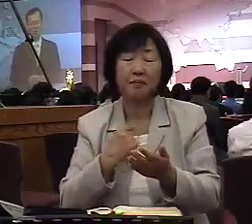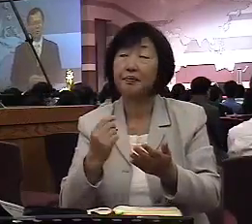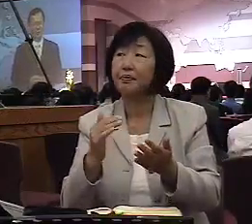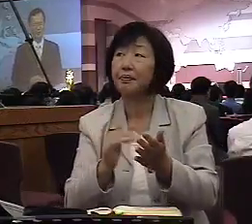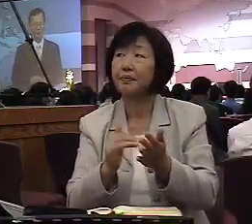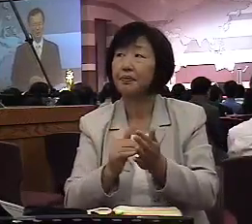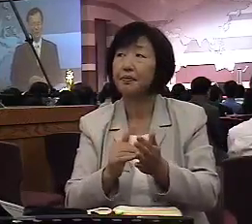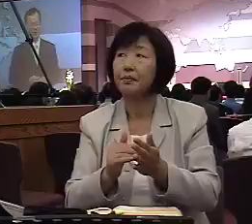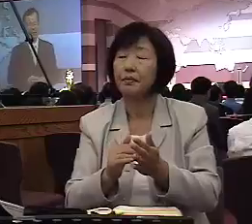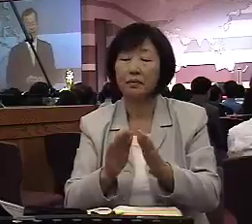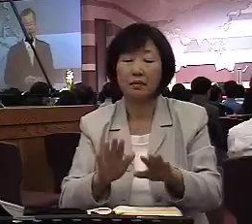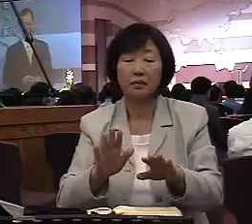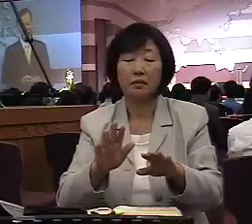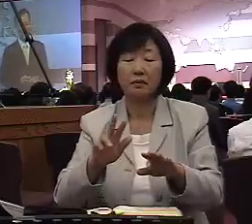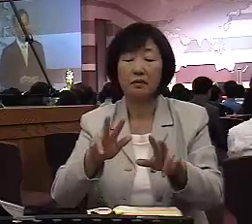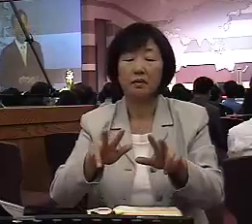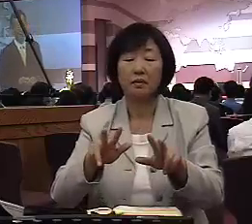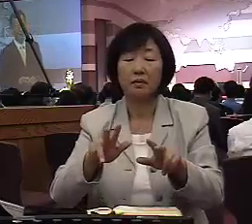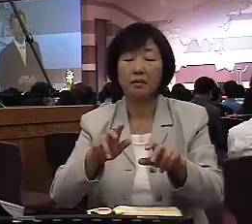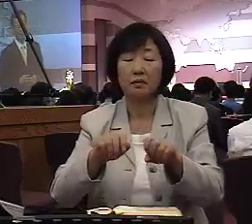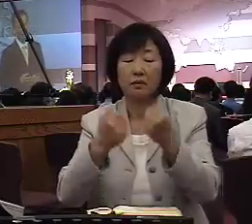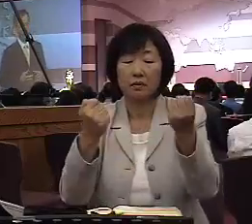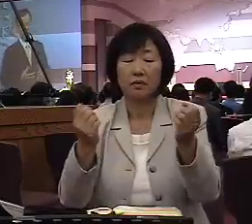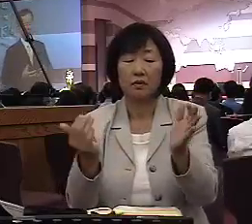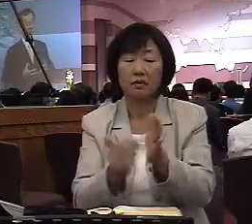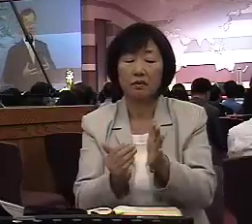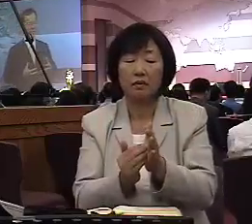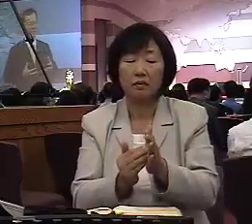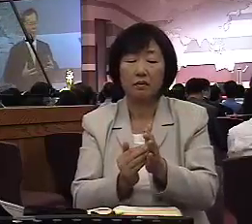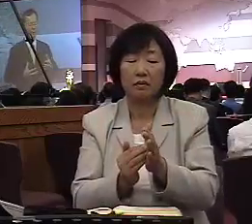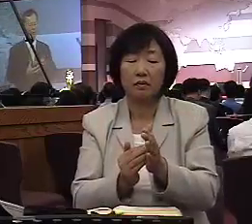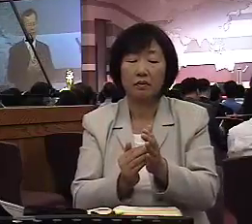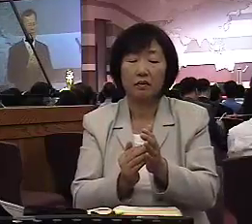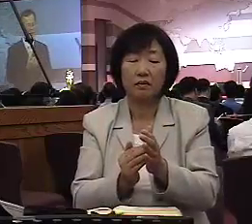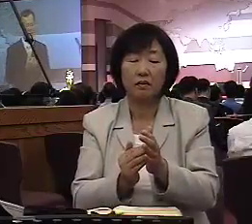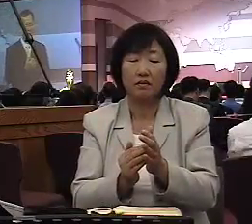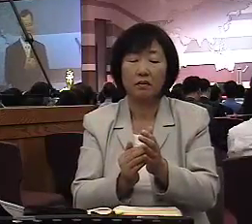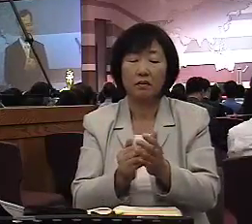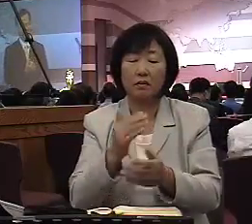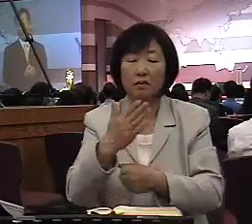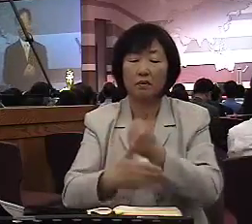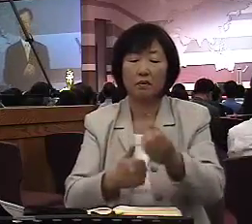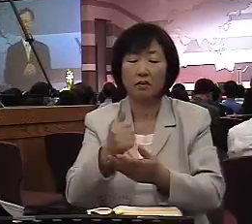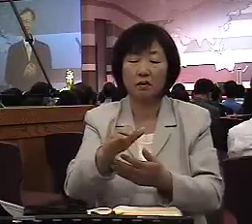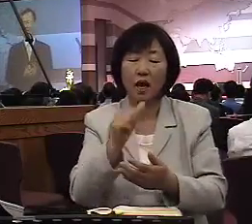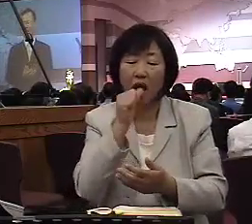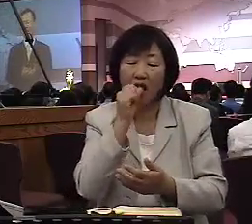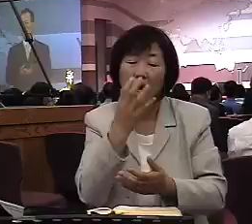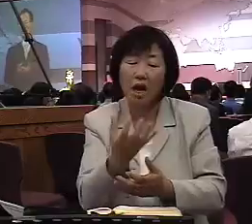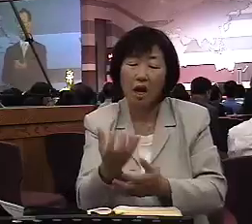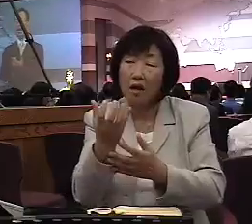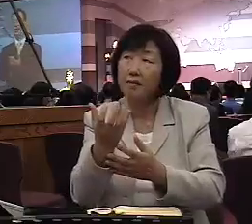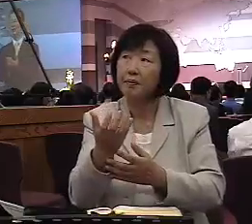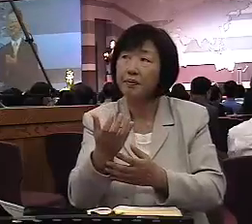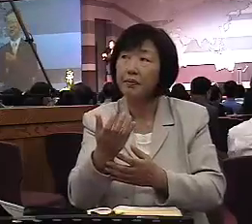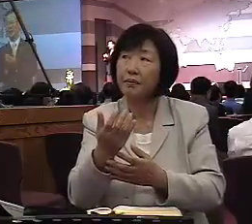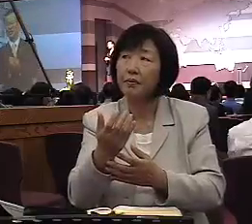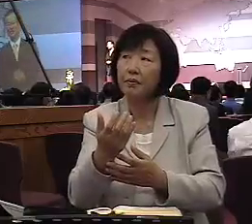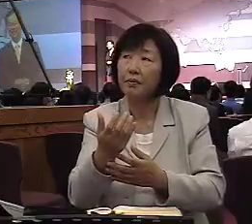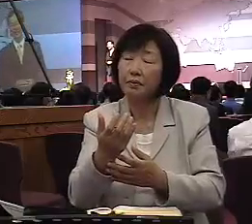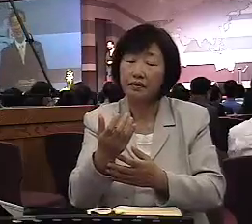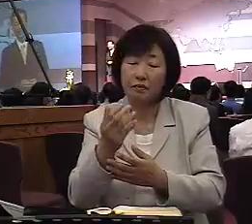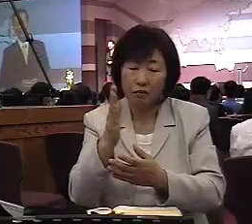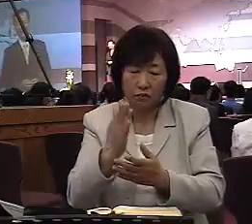이렇게 부럽군 되었습니다. 하나님 앞에 드릴 수 있는 저의 그릇은 부럽군 된 그릇입니다. 그러나 내가 주님을 사랑하는 줄